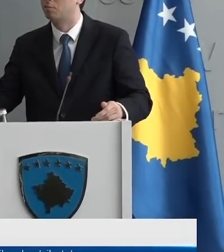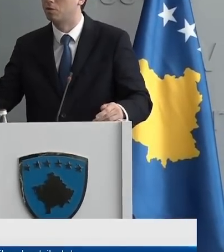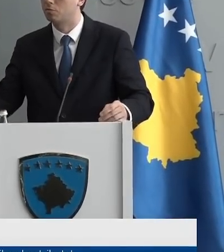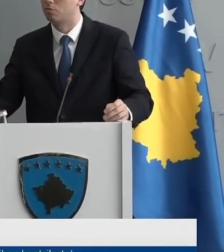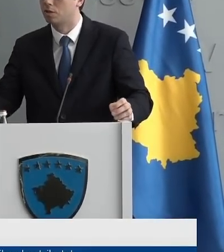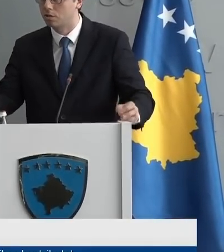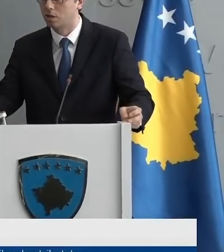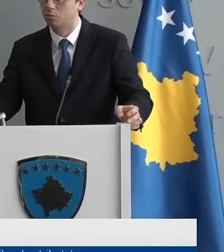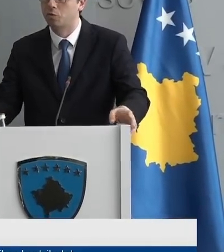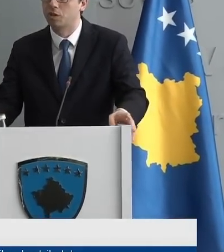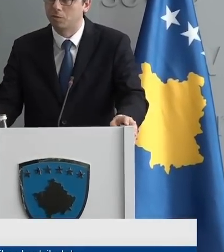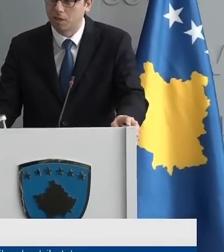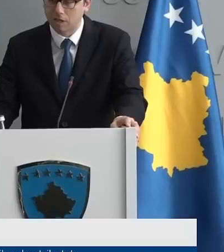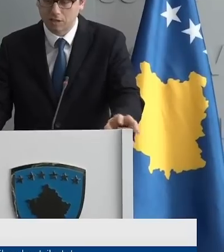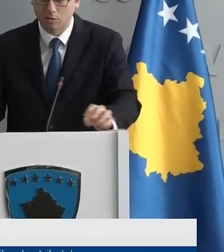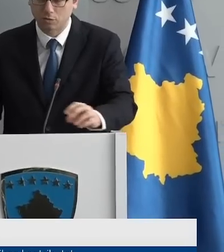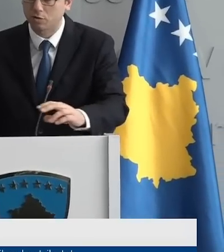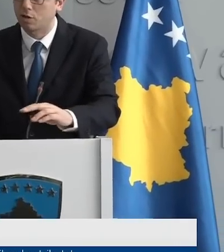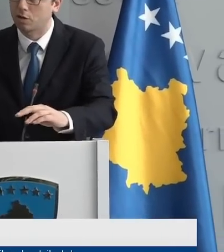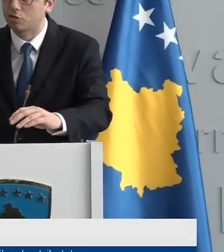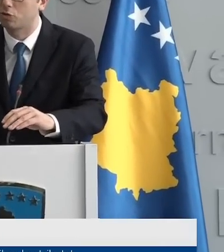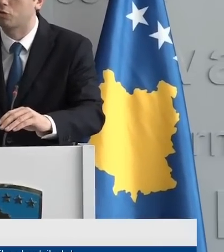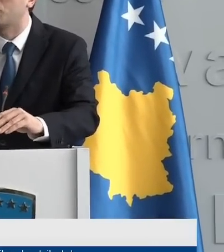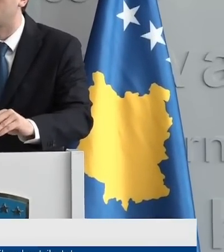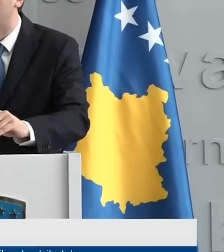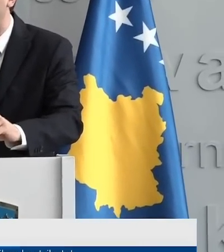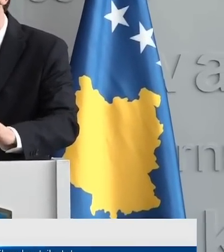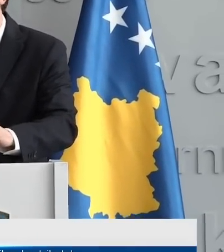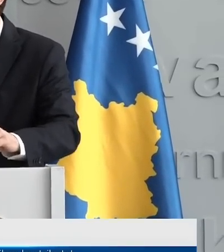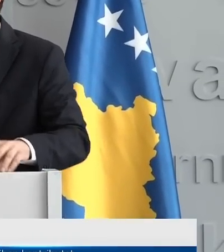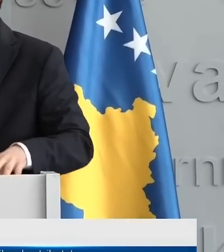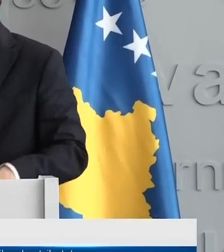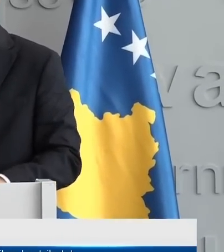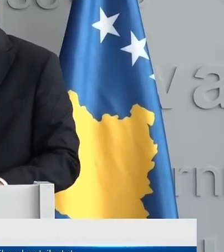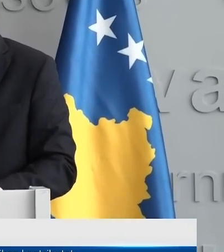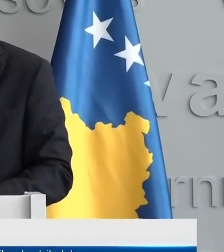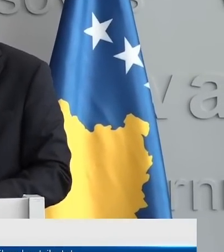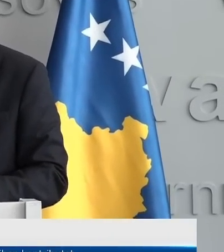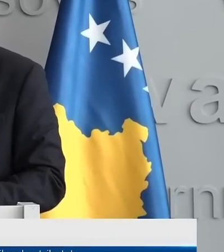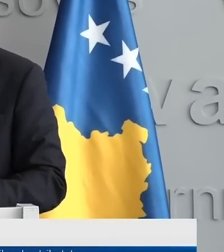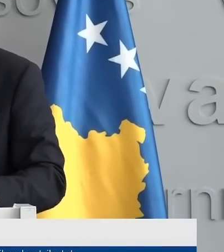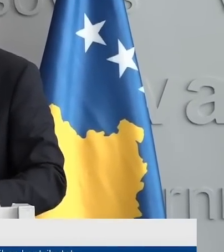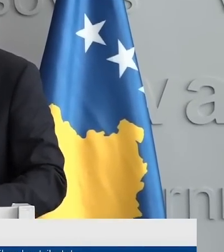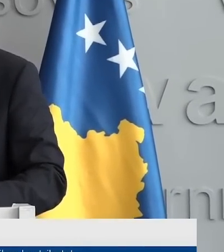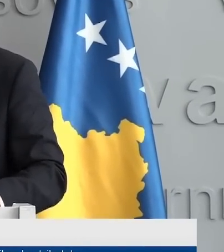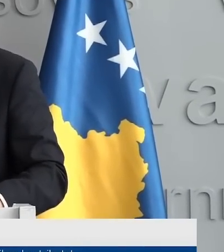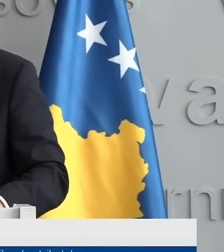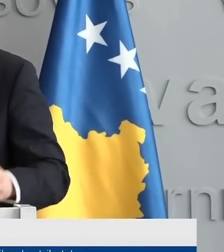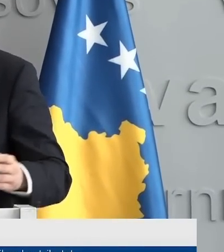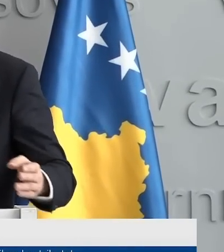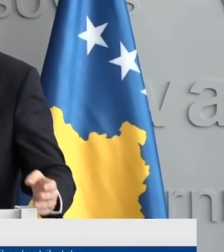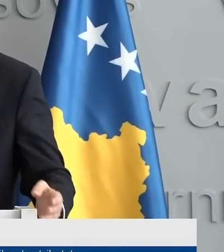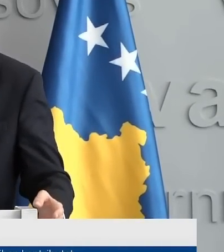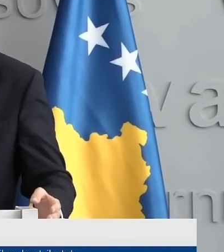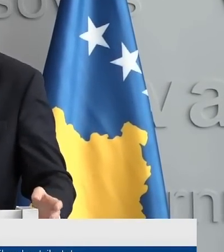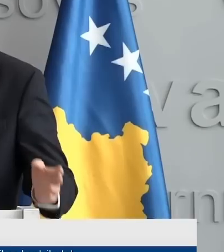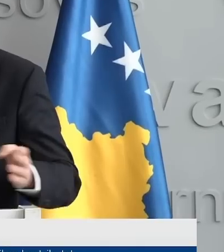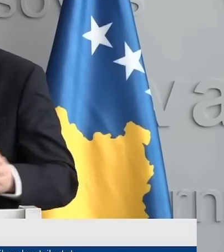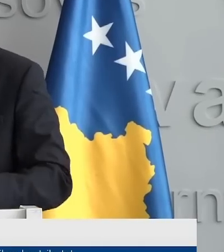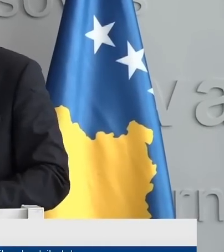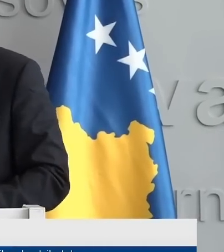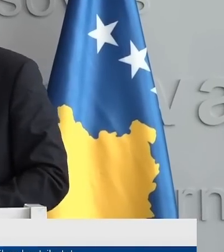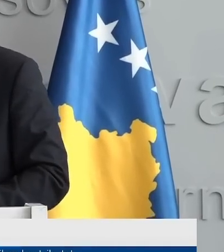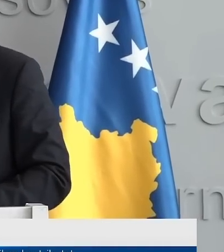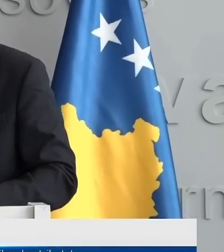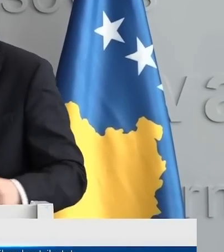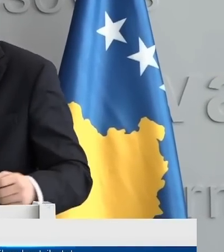pastaj në procedurat të rinë publikimin e gazetës zyrtare që duhet të hyjë fuqi. Dhe ndryshimi apo kalimi në skemën nga pensioni bazik,